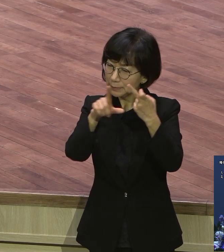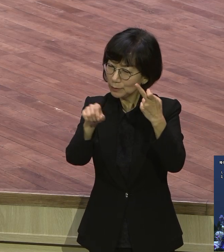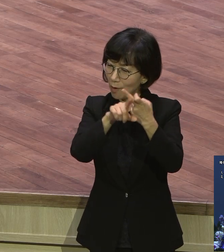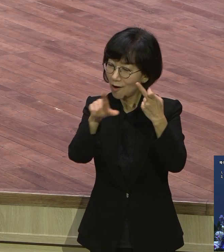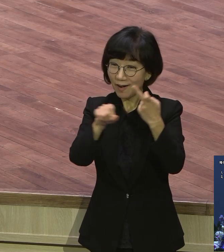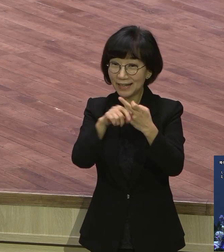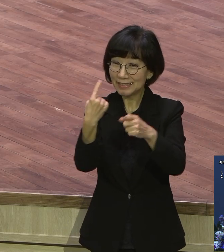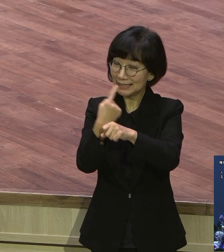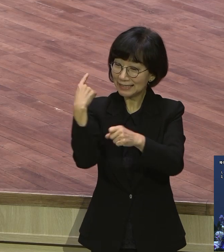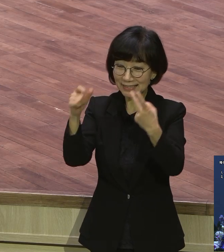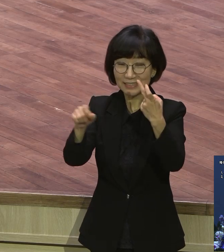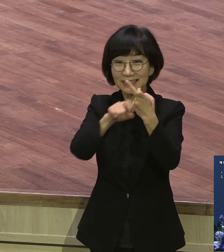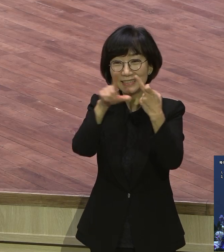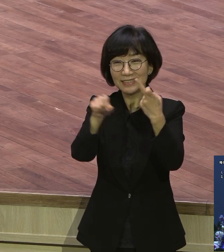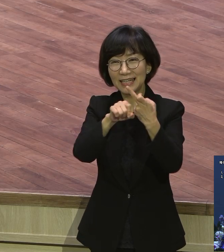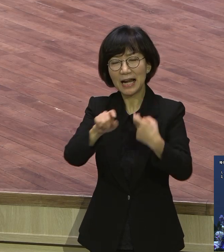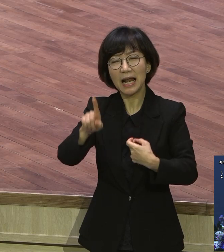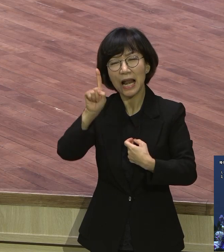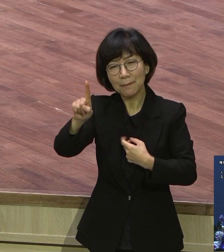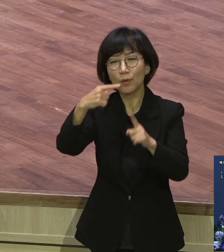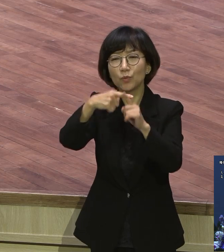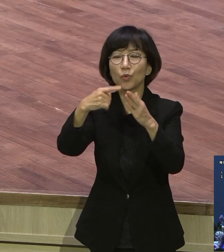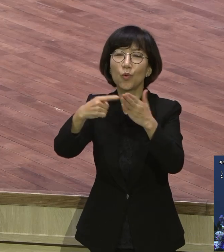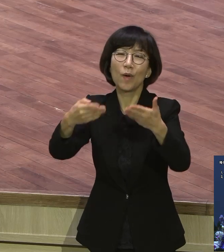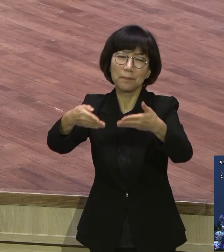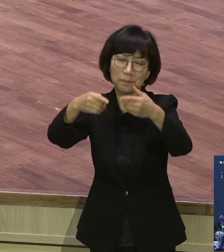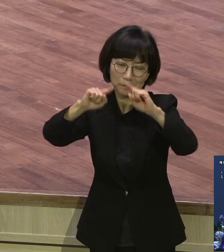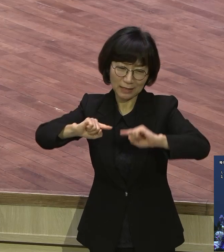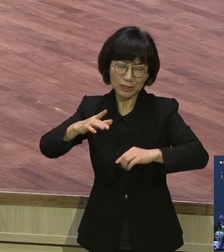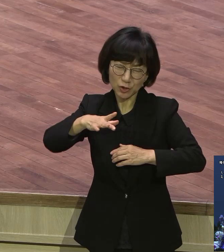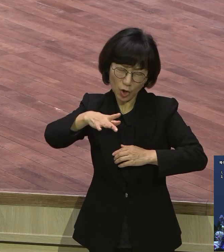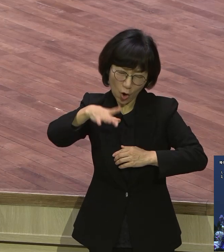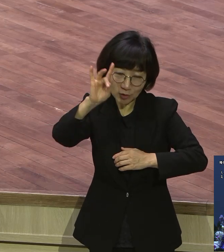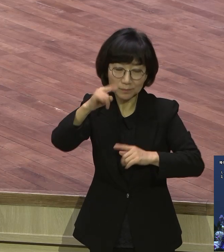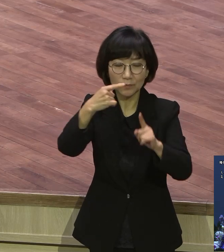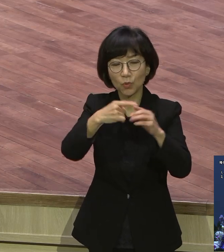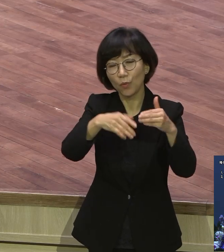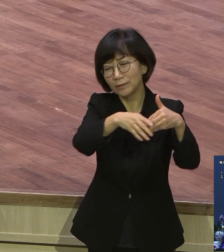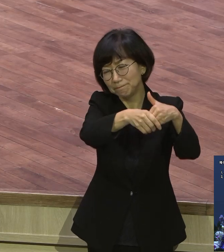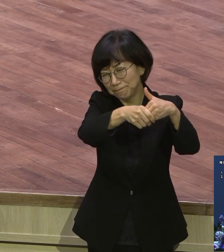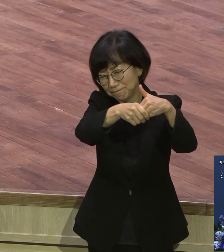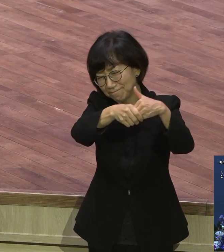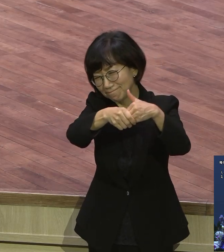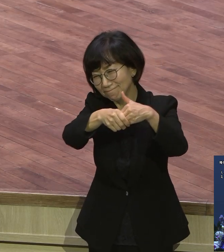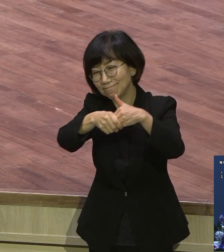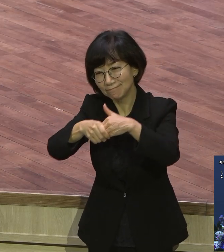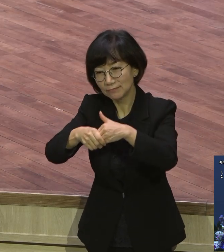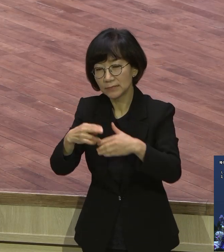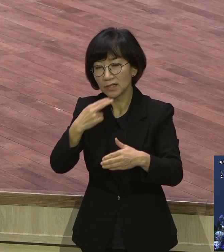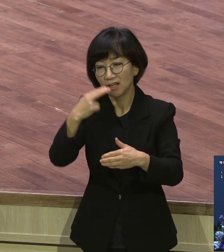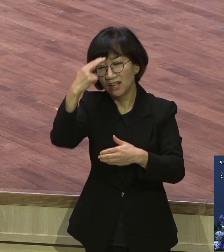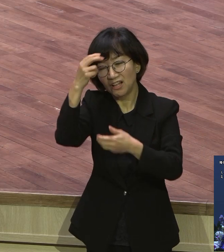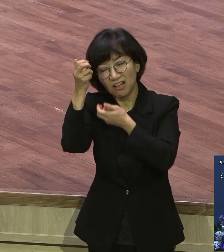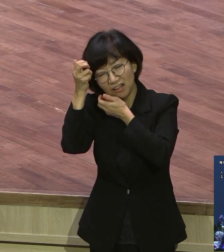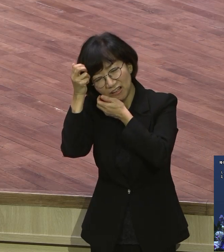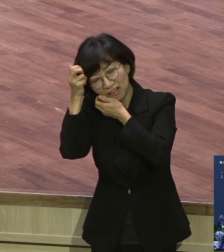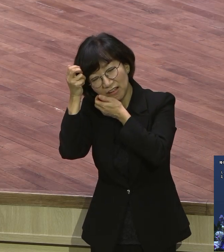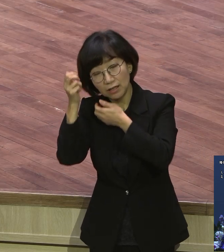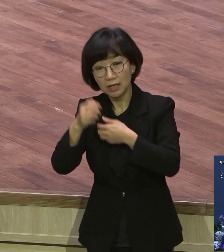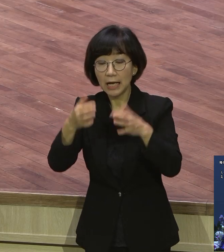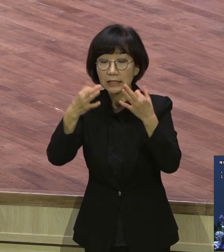그 알콜 중독자가 우리 교회 처음 따라와가지고 처음으로 금요예배 심장에 참석했다 그날로 다